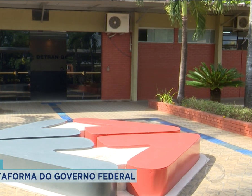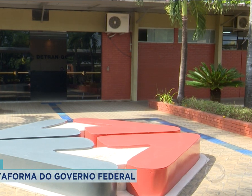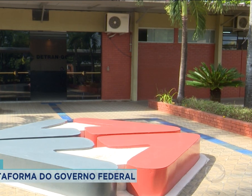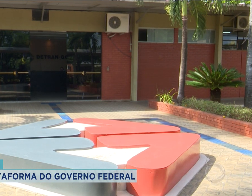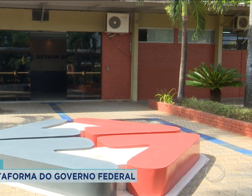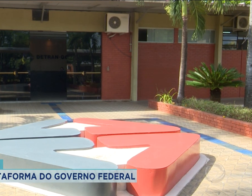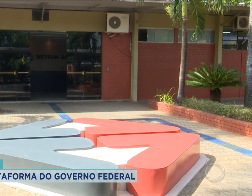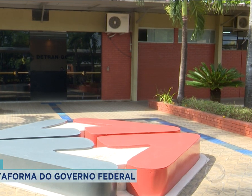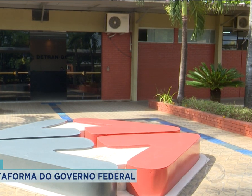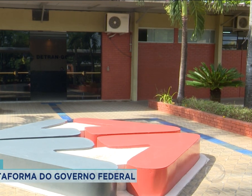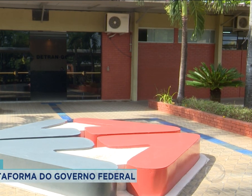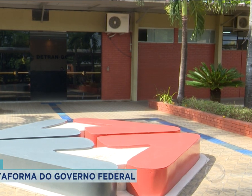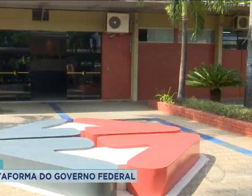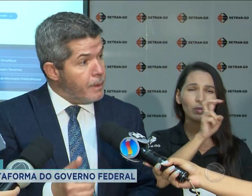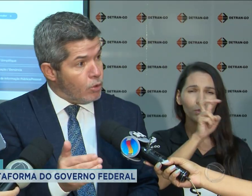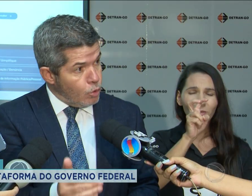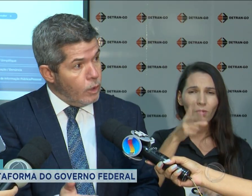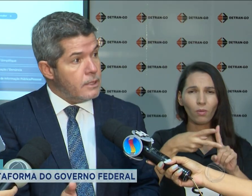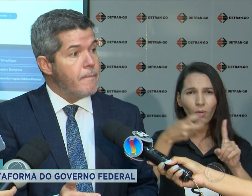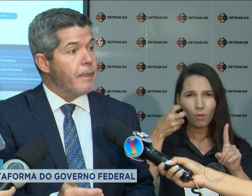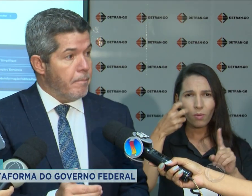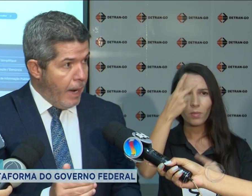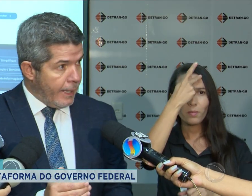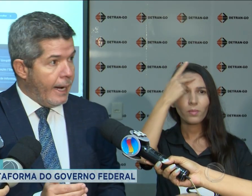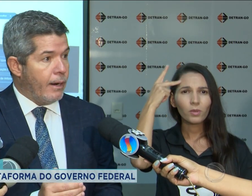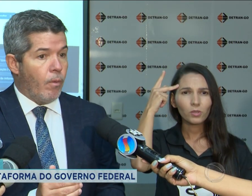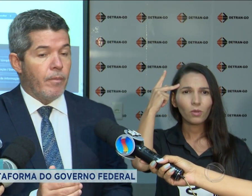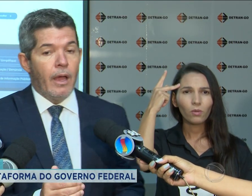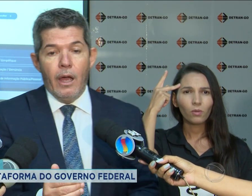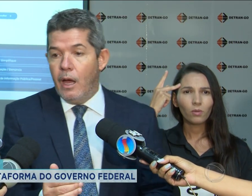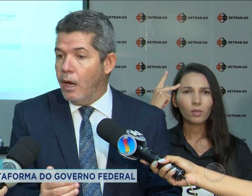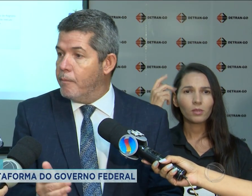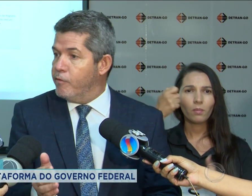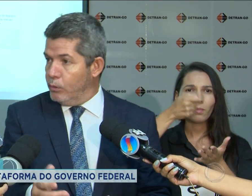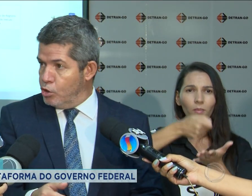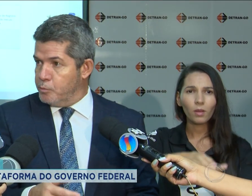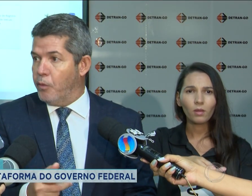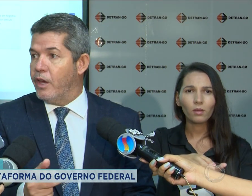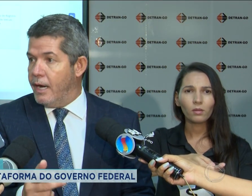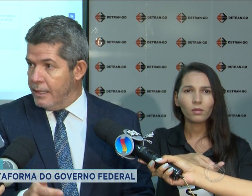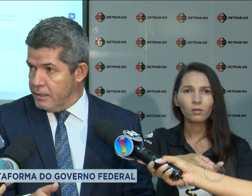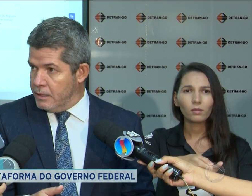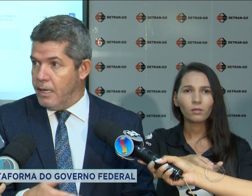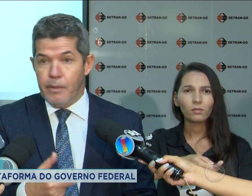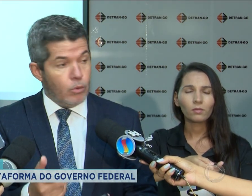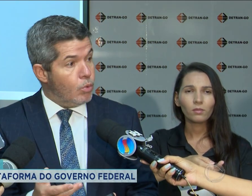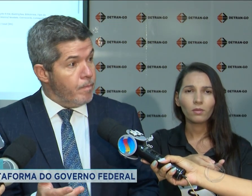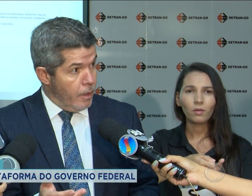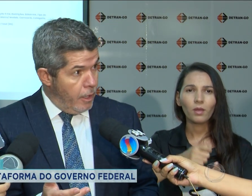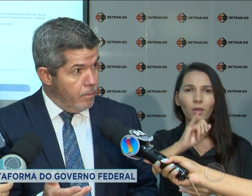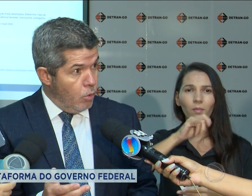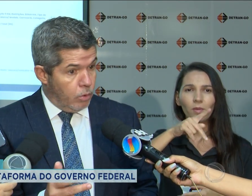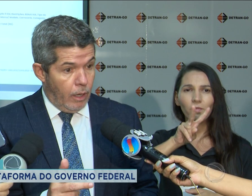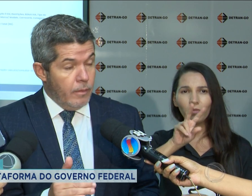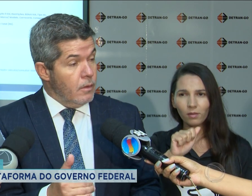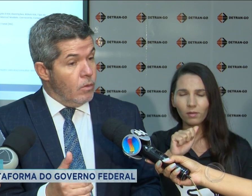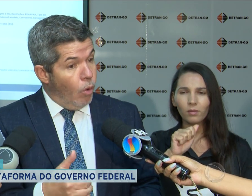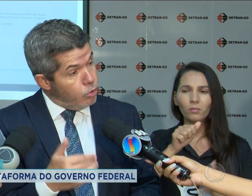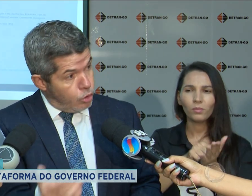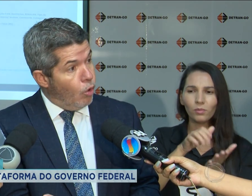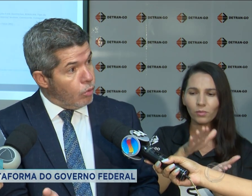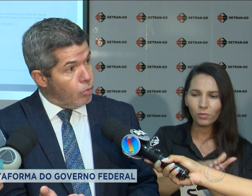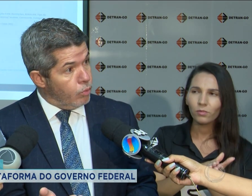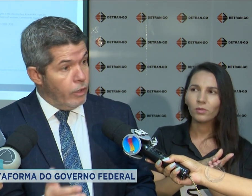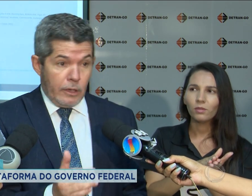55 denúncias de golpes pessoas pagaram e valores de PVA licenciamento e multa